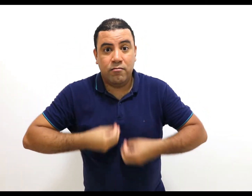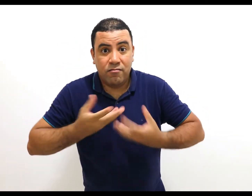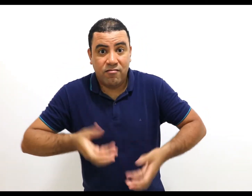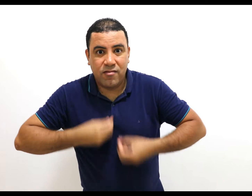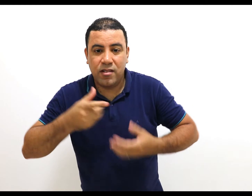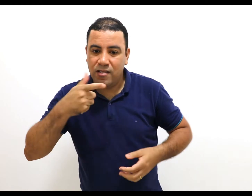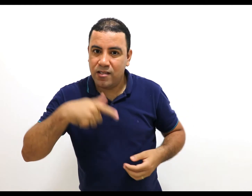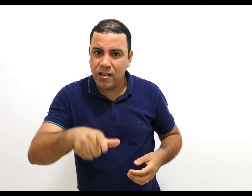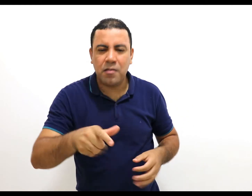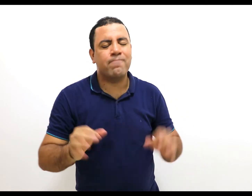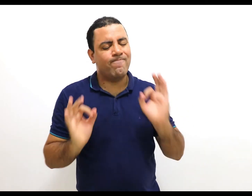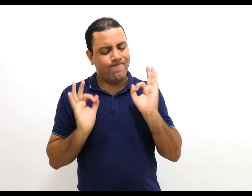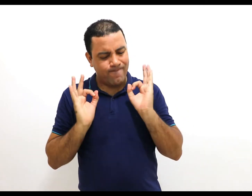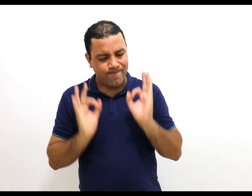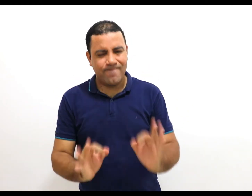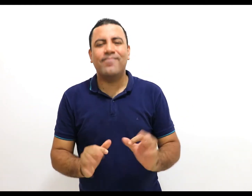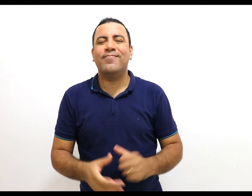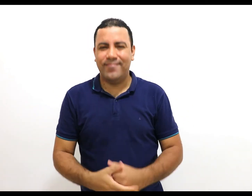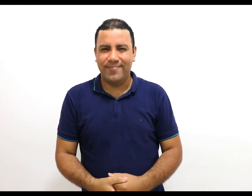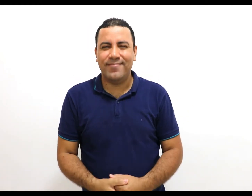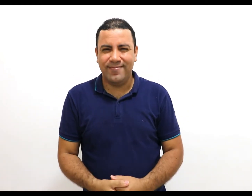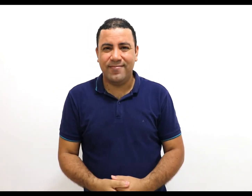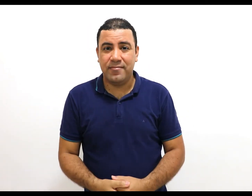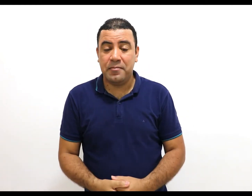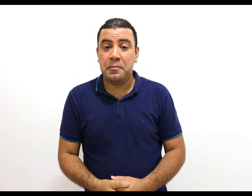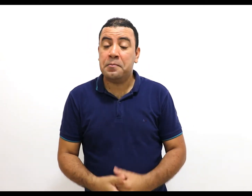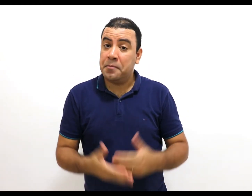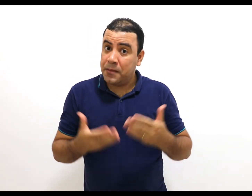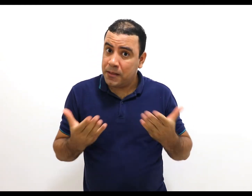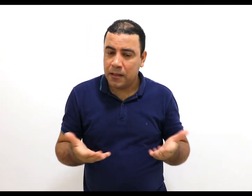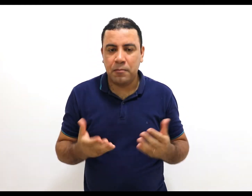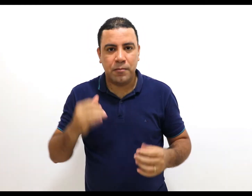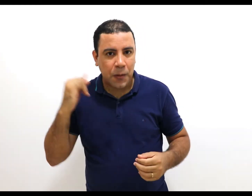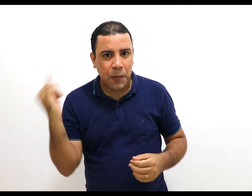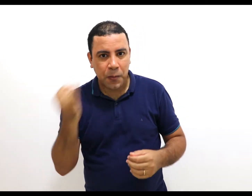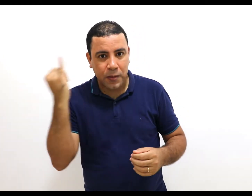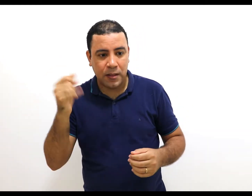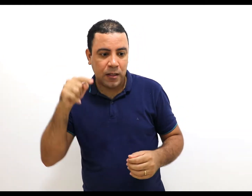de compreensão e produção linguística.